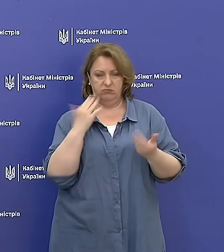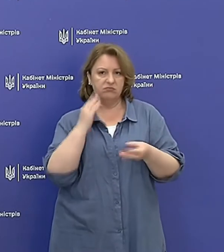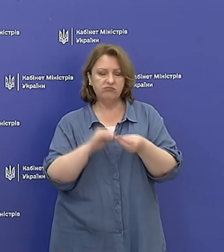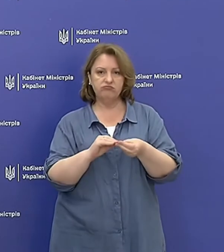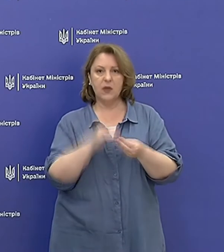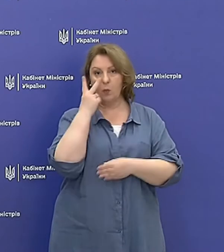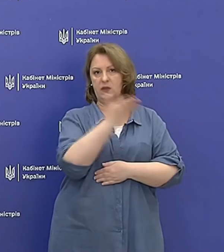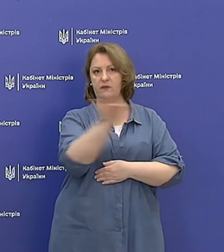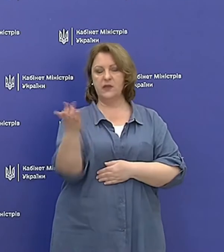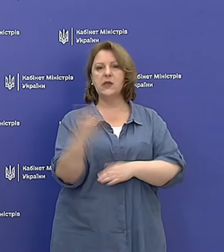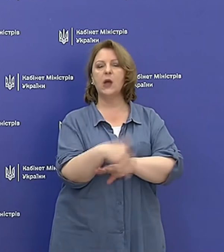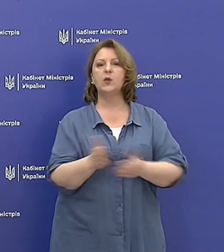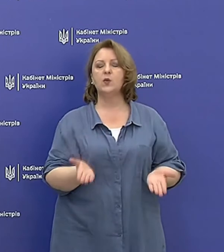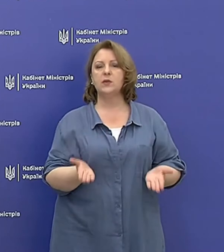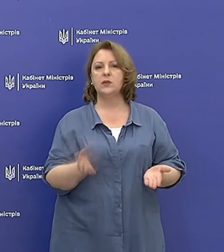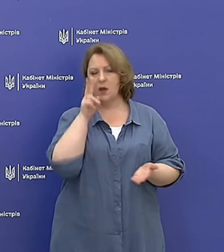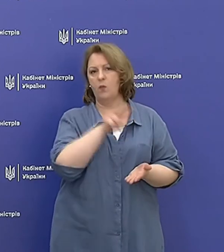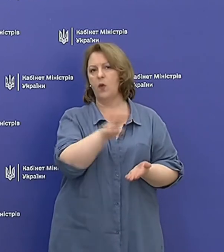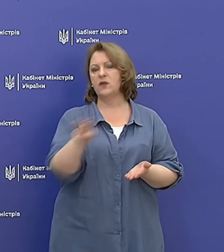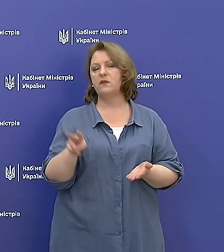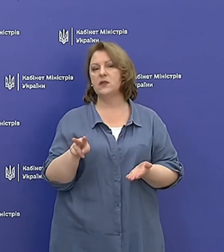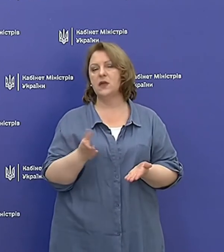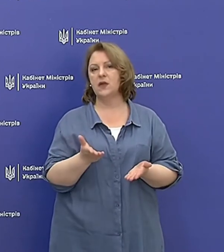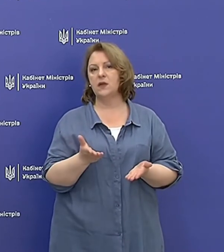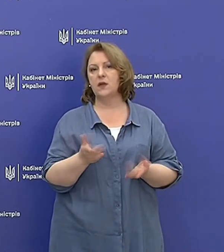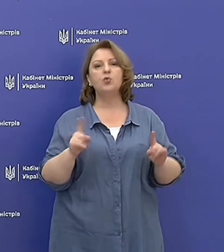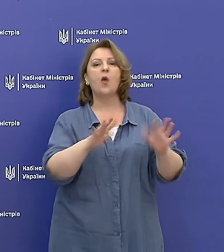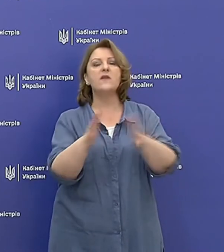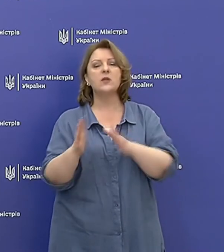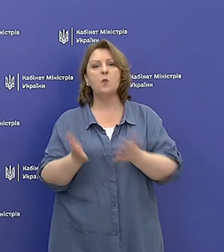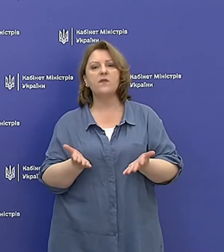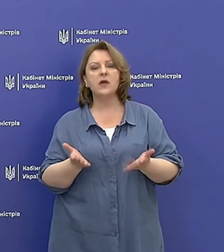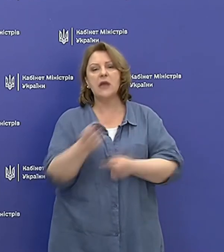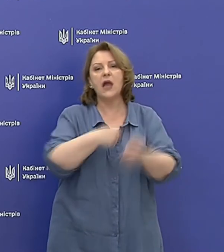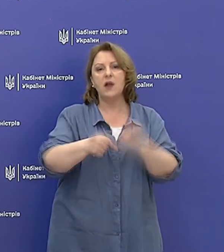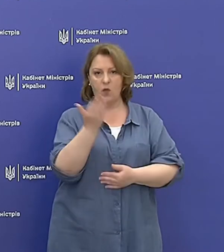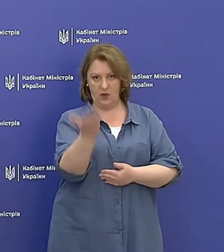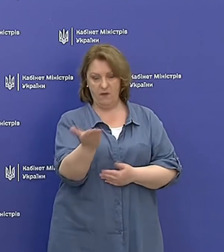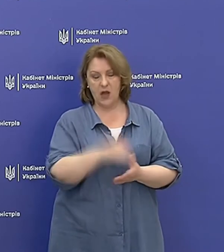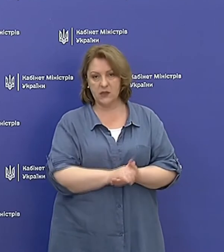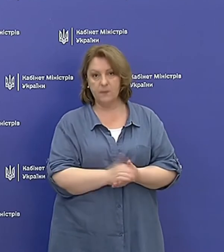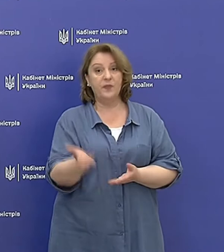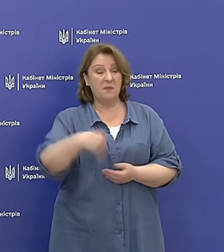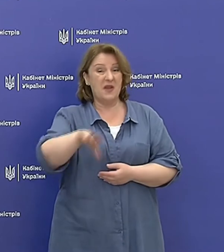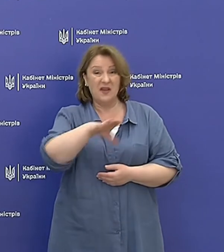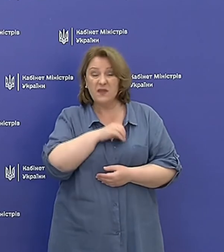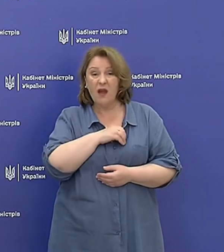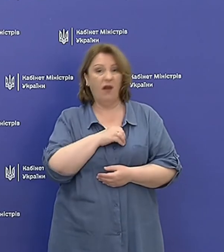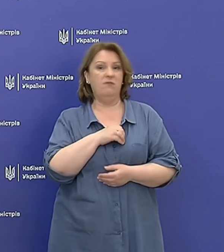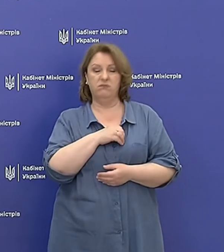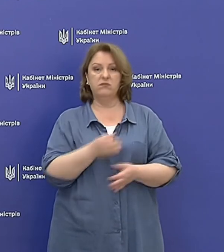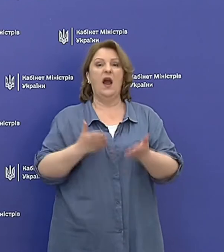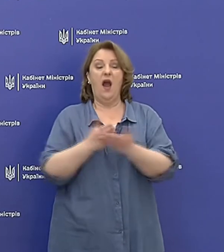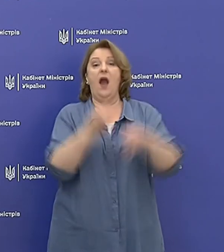подивіться на вулиці, подивіться, що відбувається навколо вас. Ми всі вийшли з карантину, ми